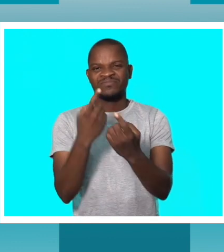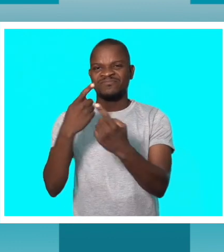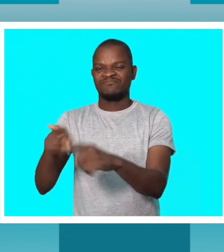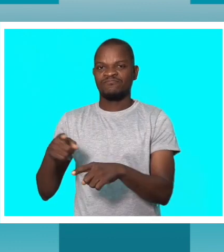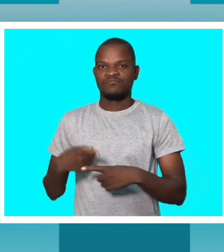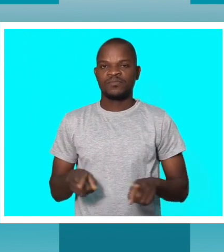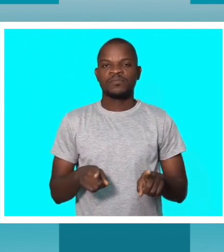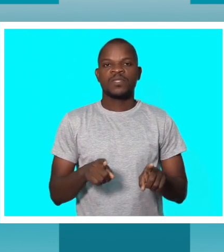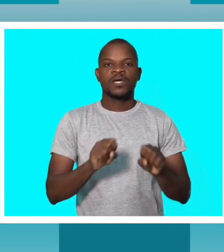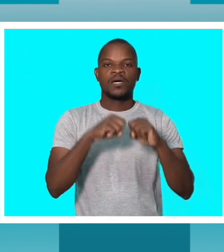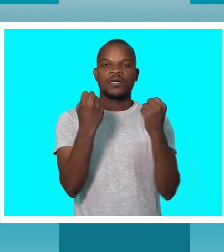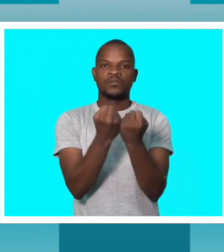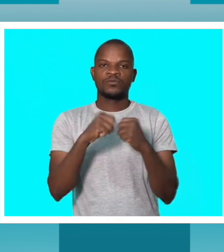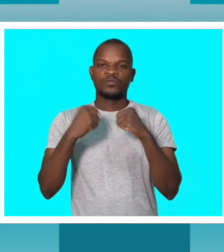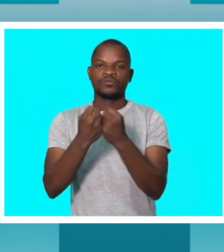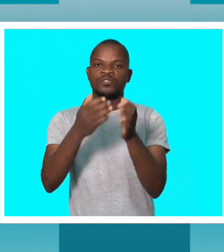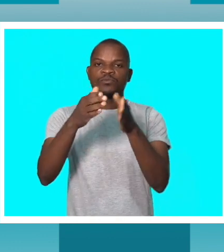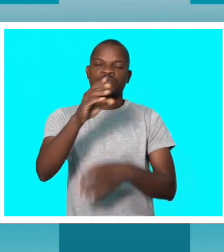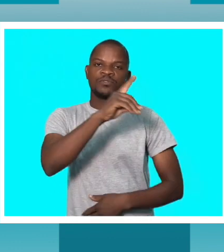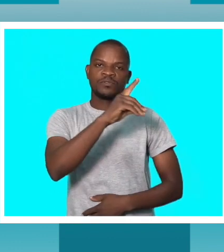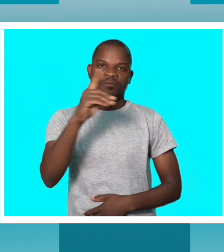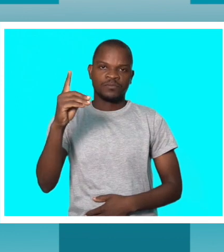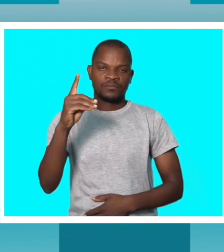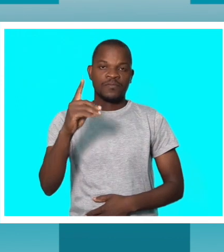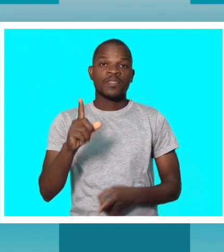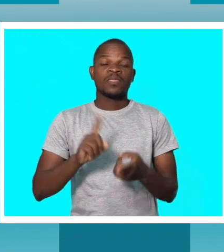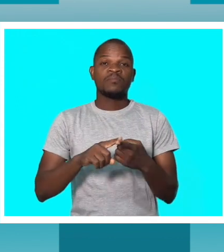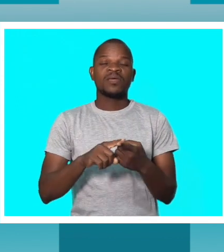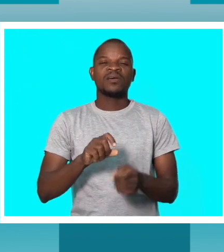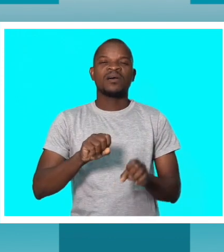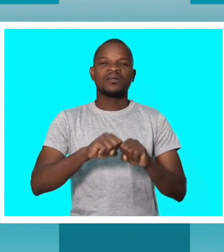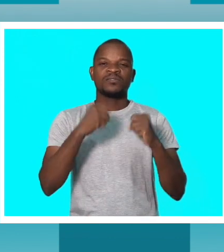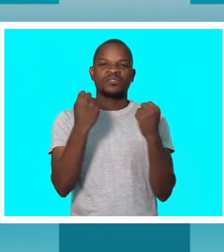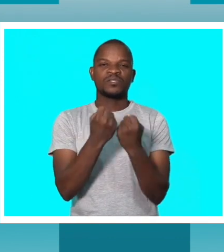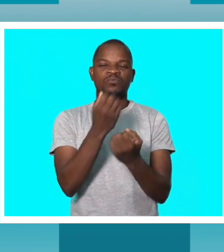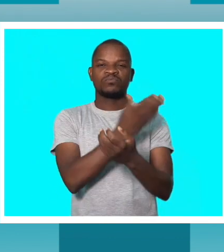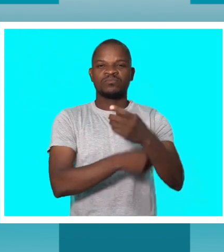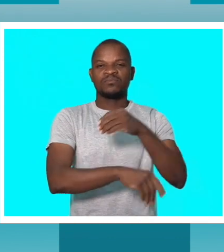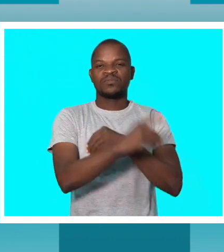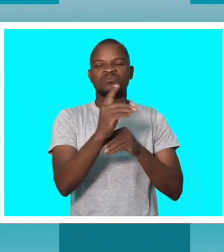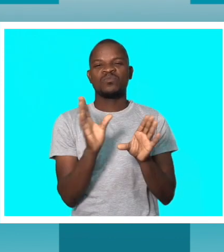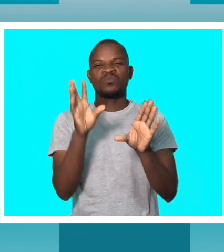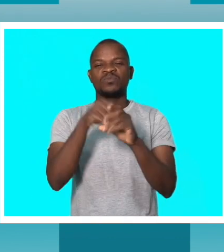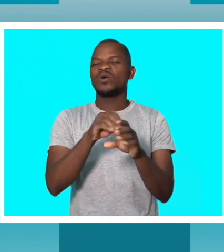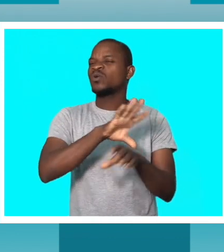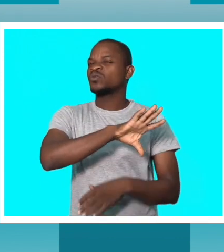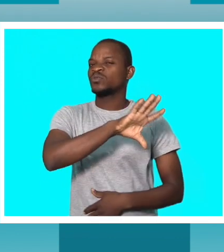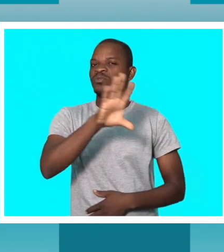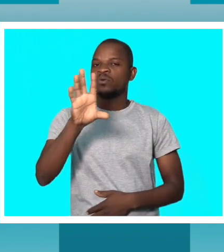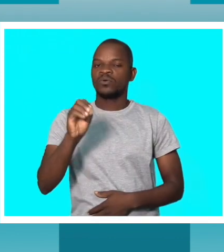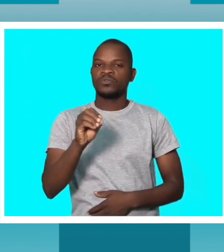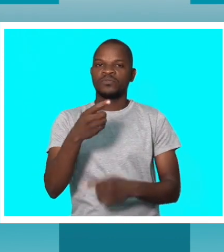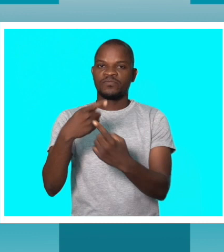de várias outras associações de pessoas com deficiência. A ADEMO congrega todas as tipologias de deficiência e hoje